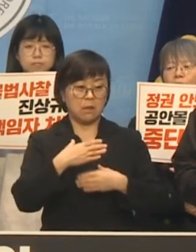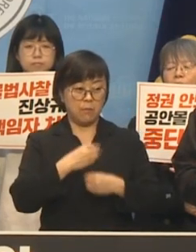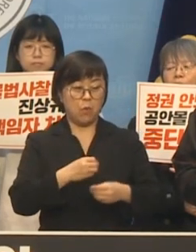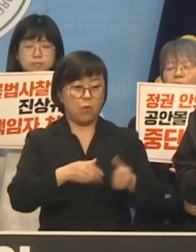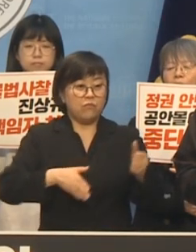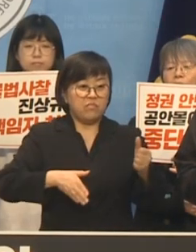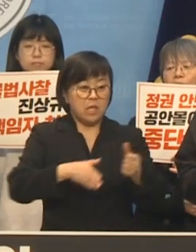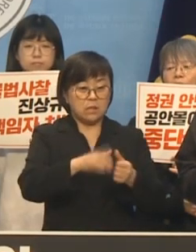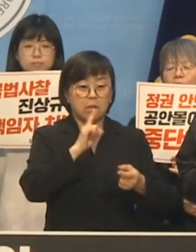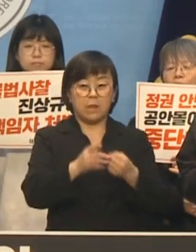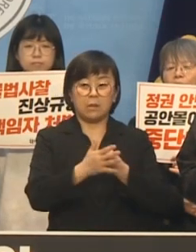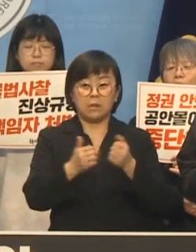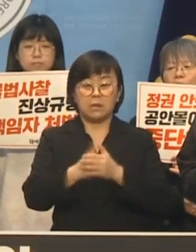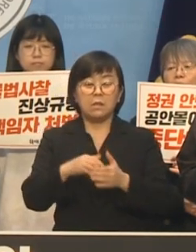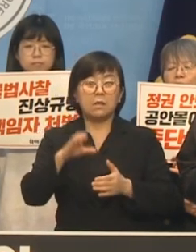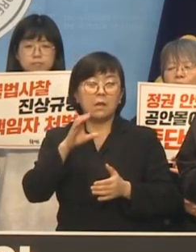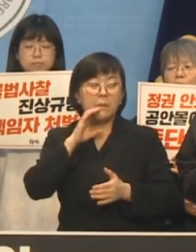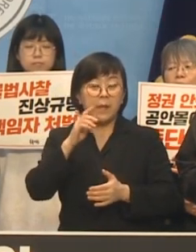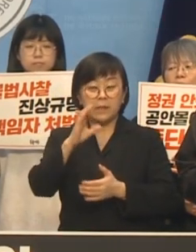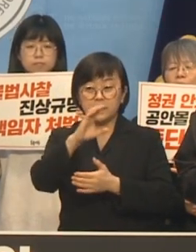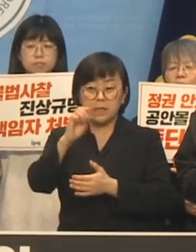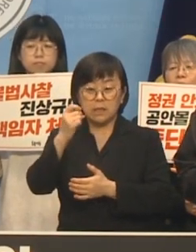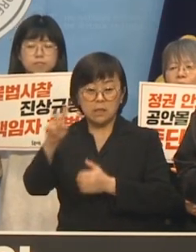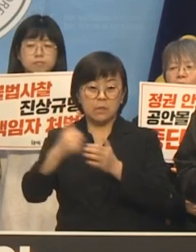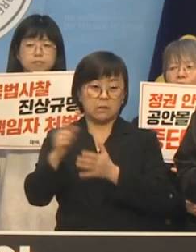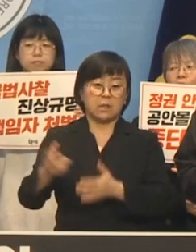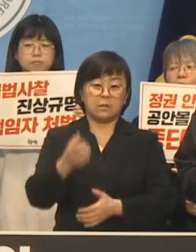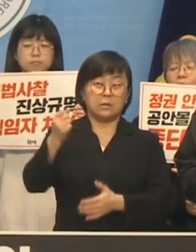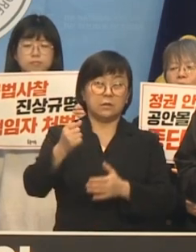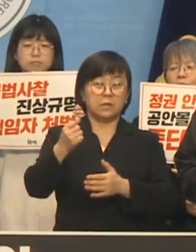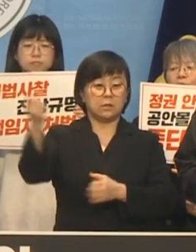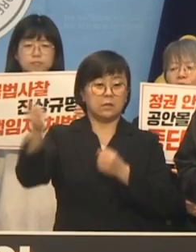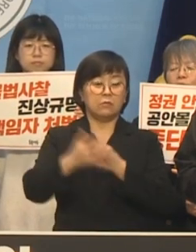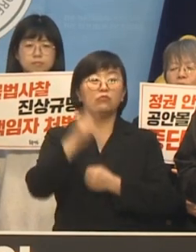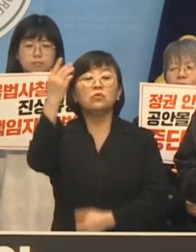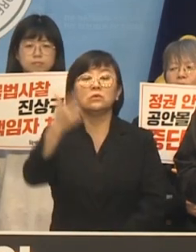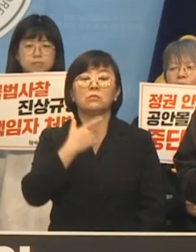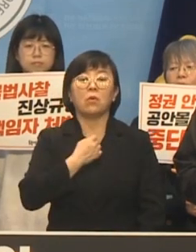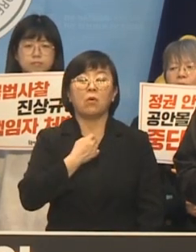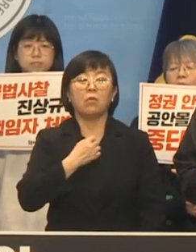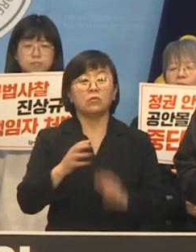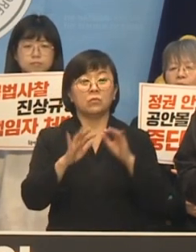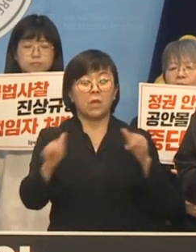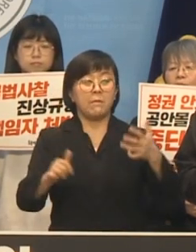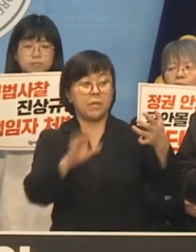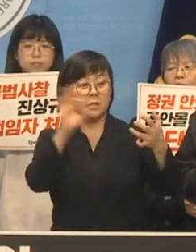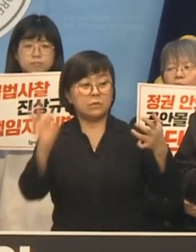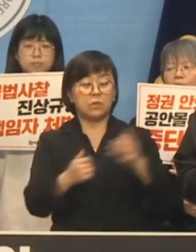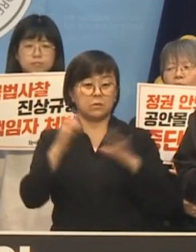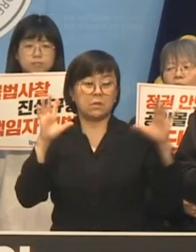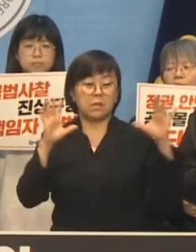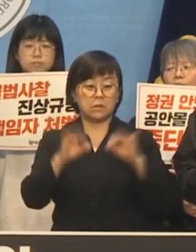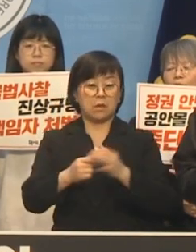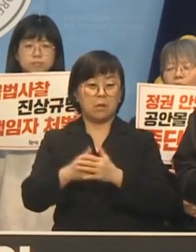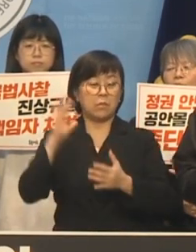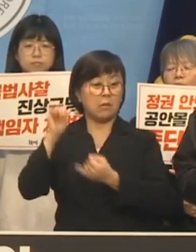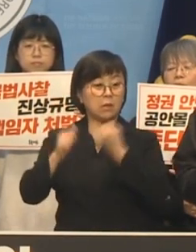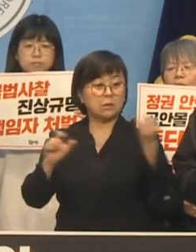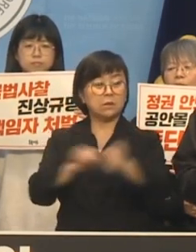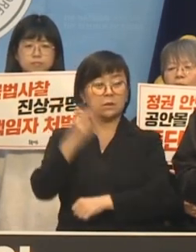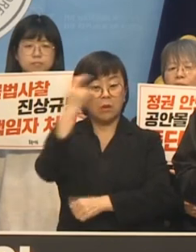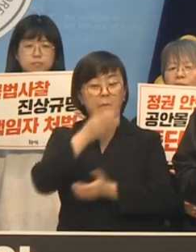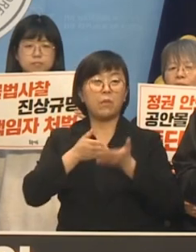위해자라고 칭하면서 카페 CCTV까지 가져갔습니다. 묻고 싶습니다. 국민 80%가 찬성한 김건희